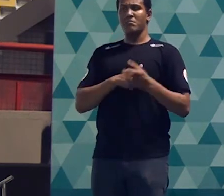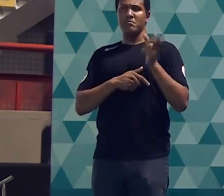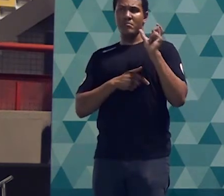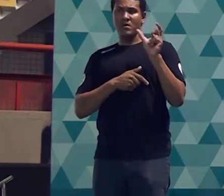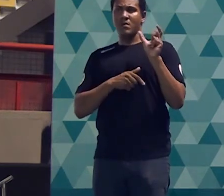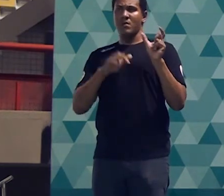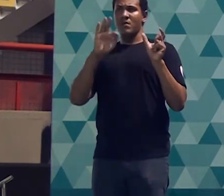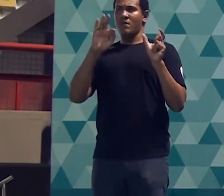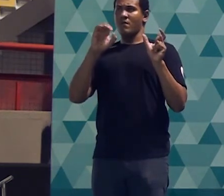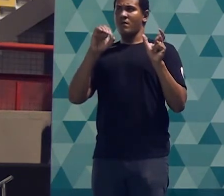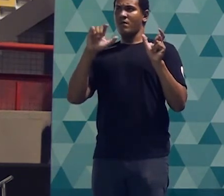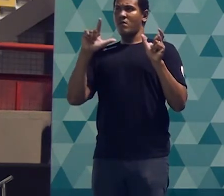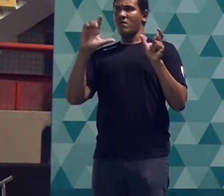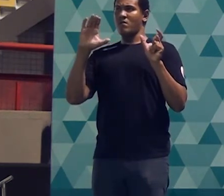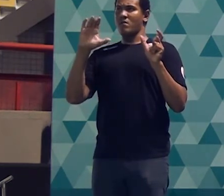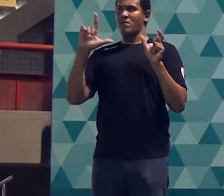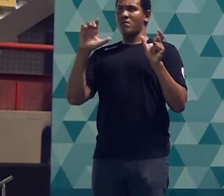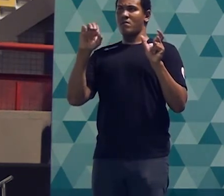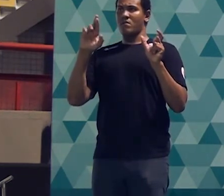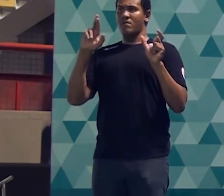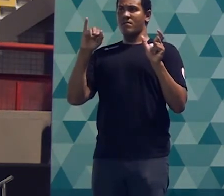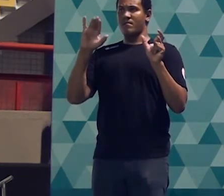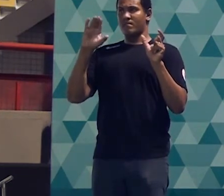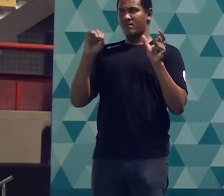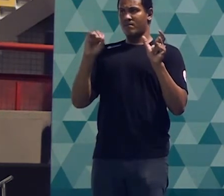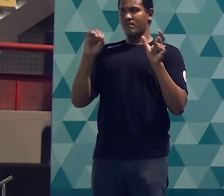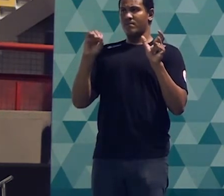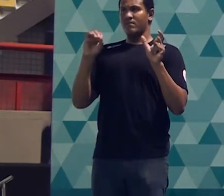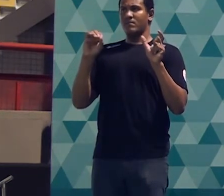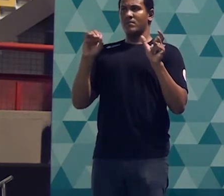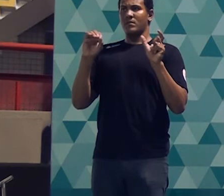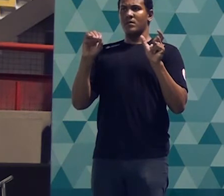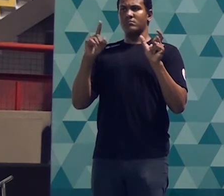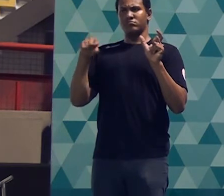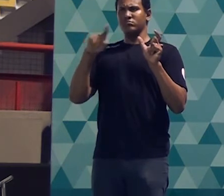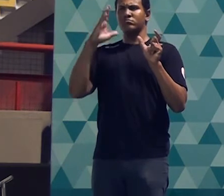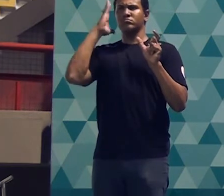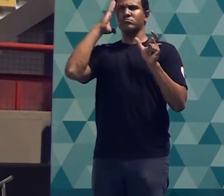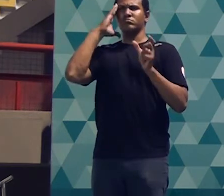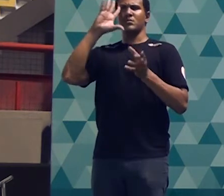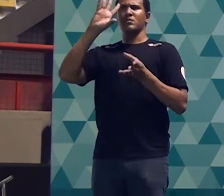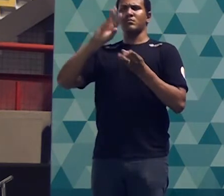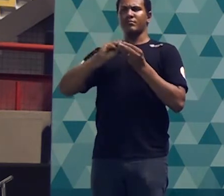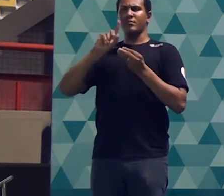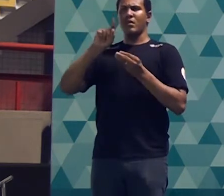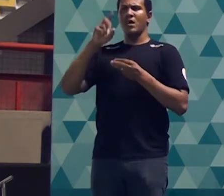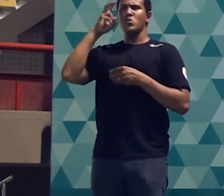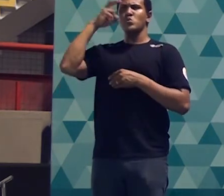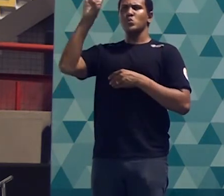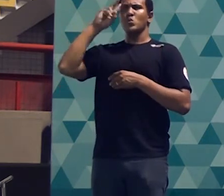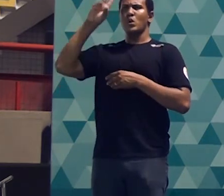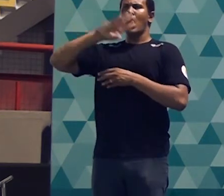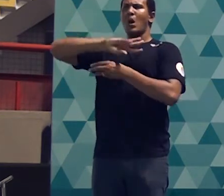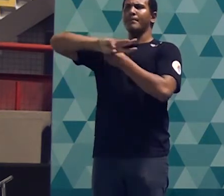palavra folclore, você já sabe que esse folclore é a junção de todo um aspecto